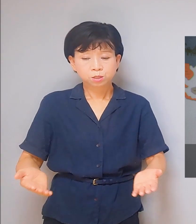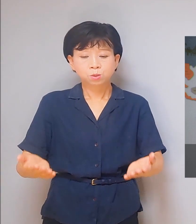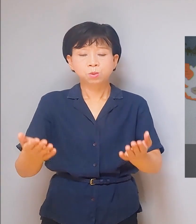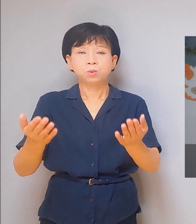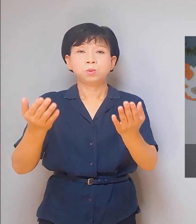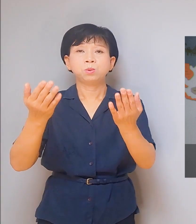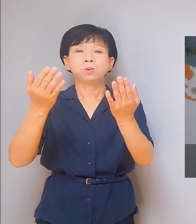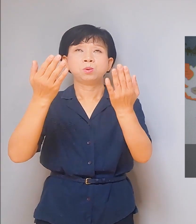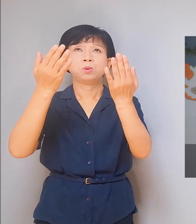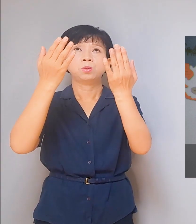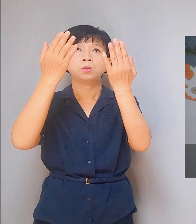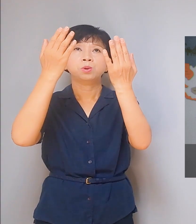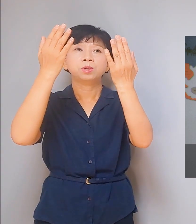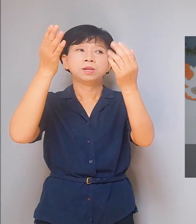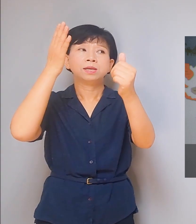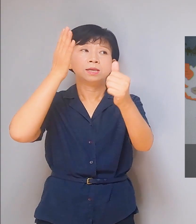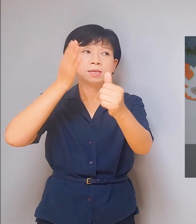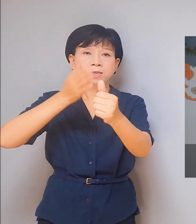영광을